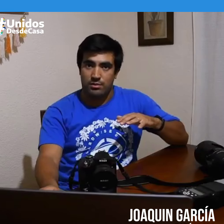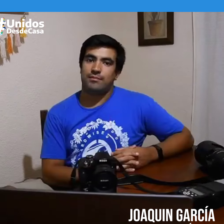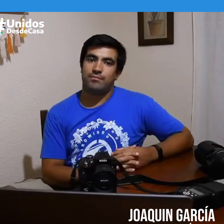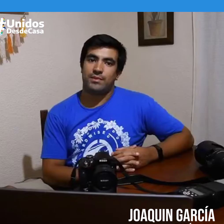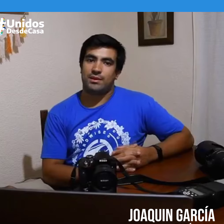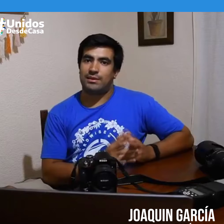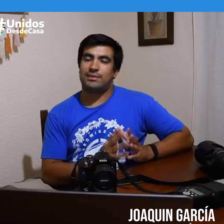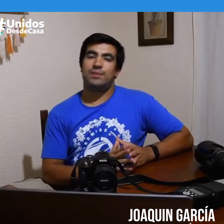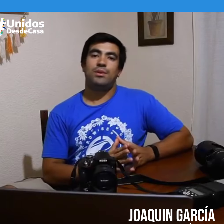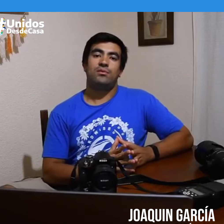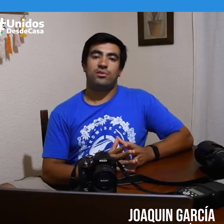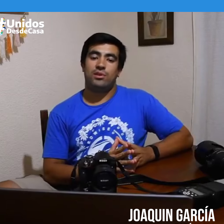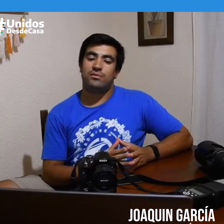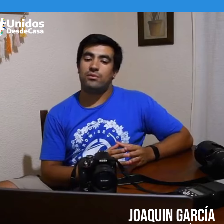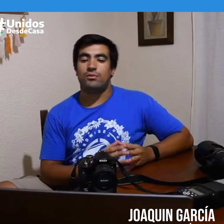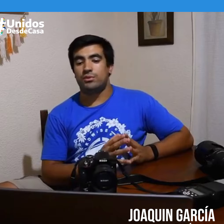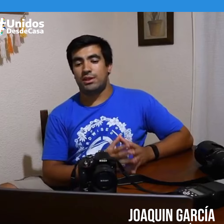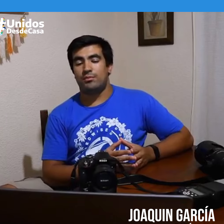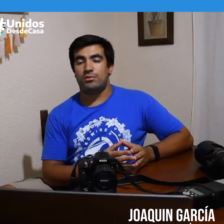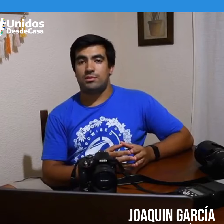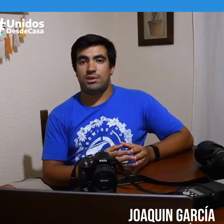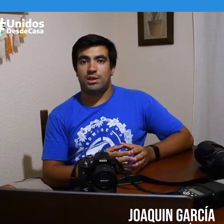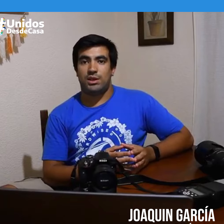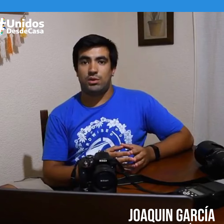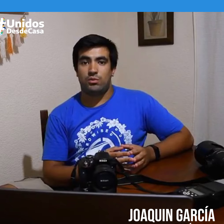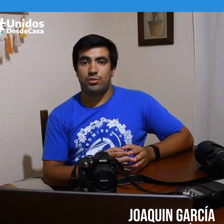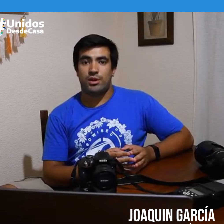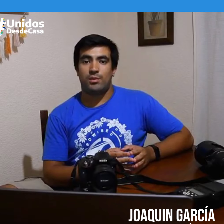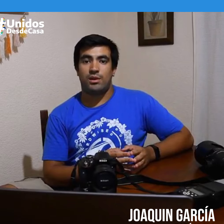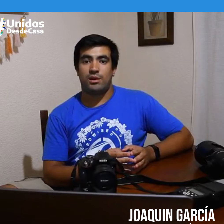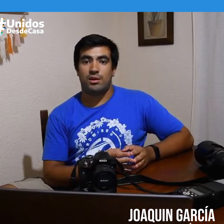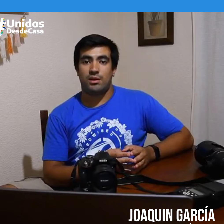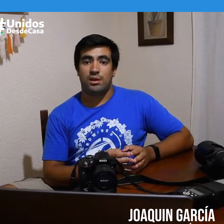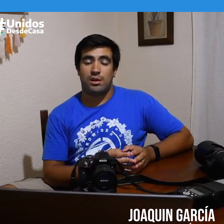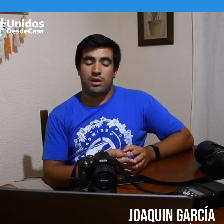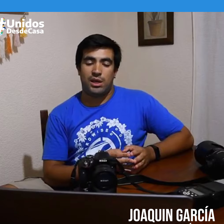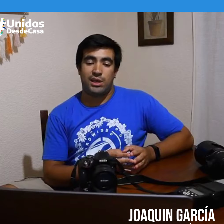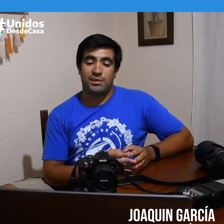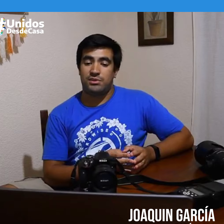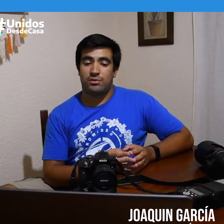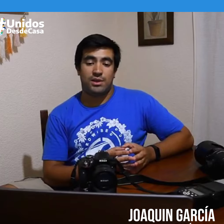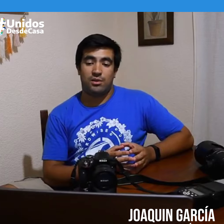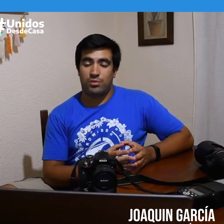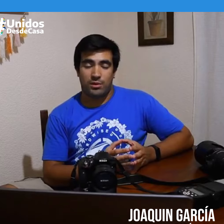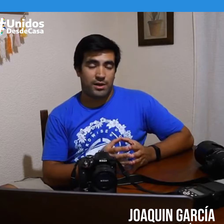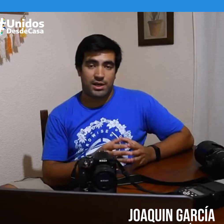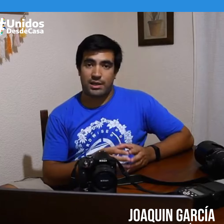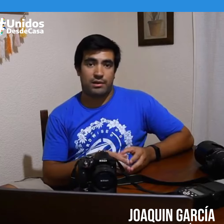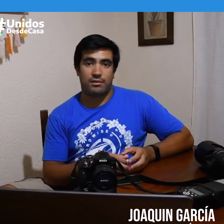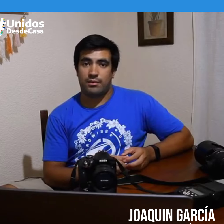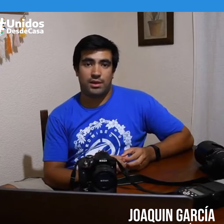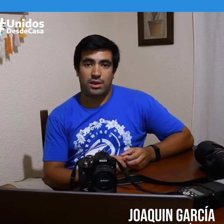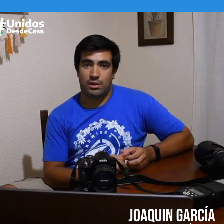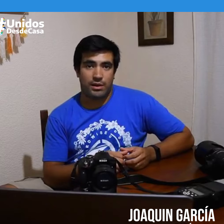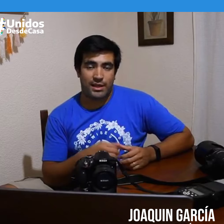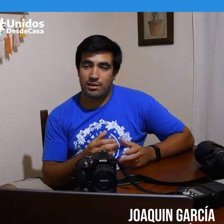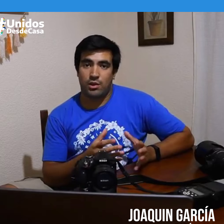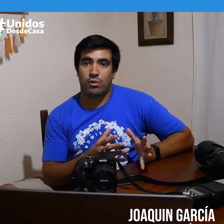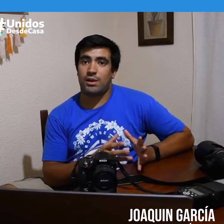siempre los fotógrafos usamos un programa de edición que lo puedes bajar gratis de cualquier